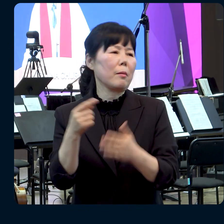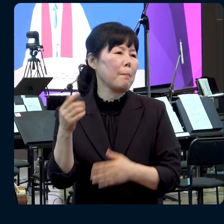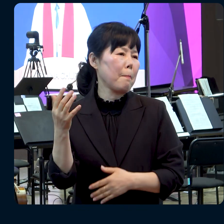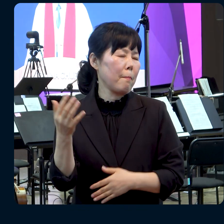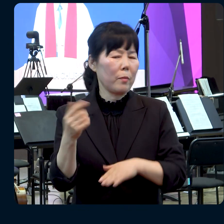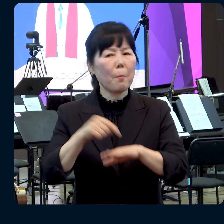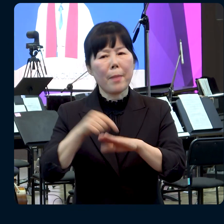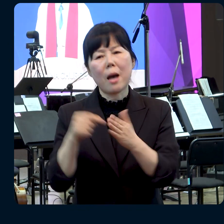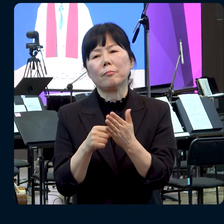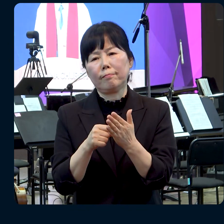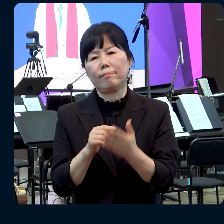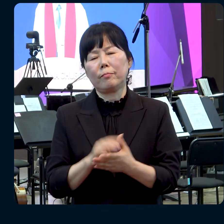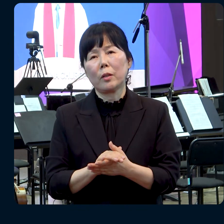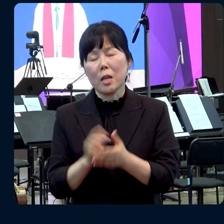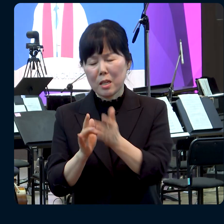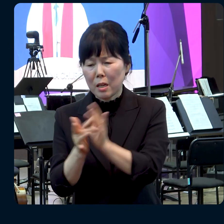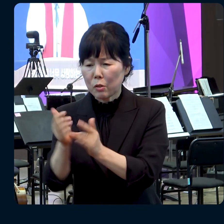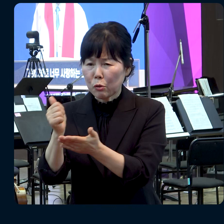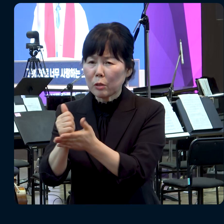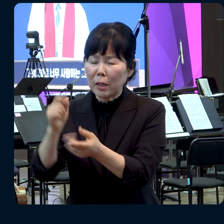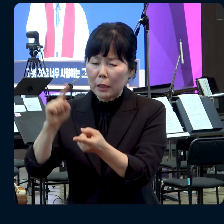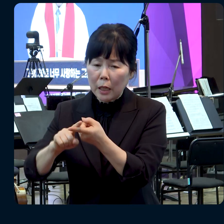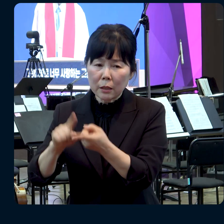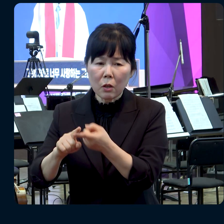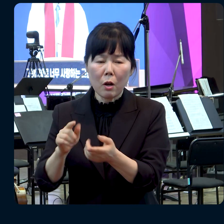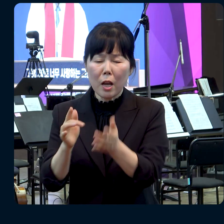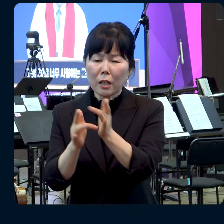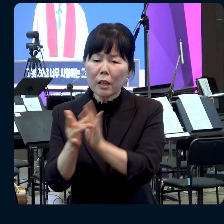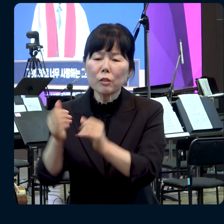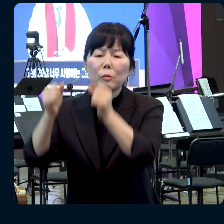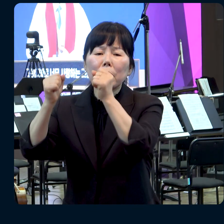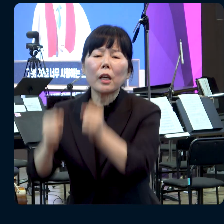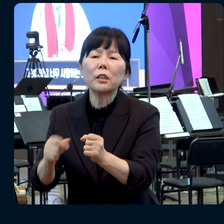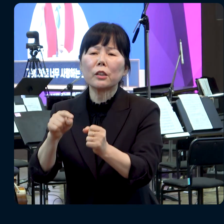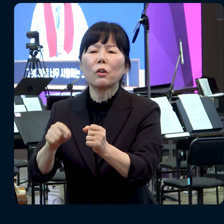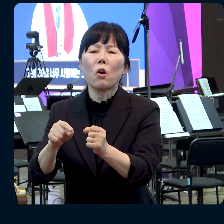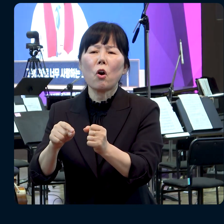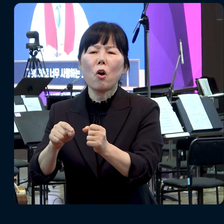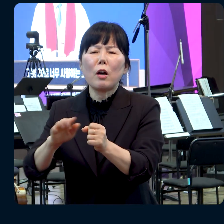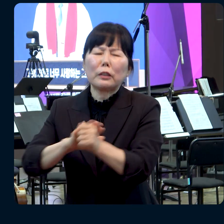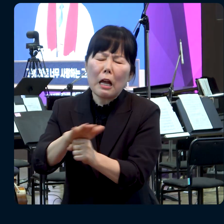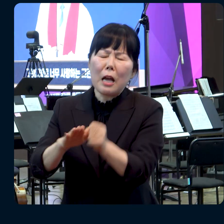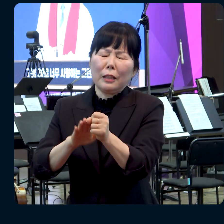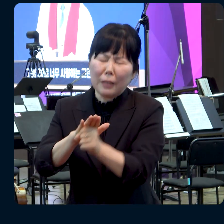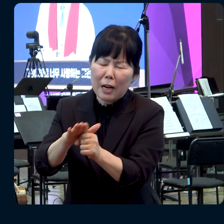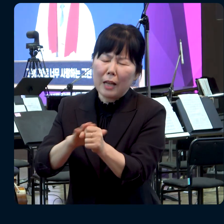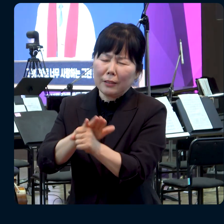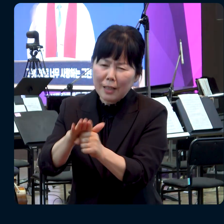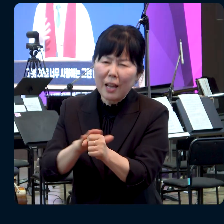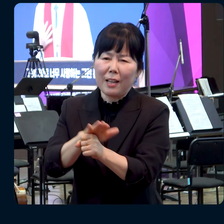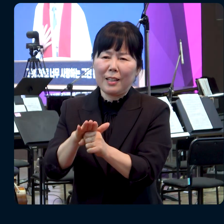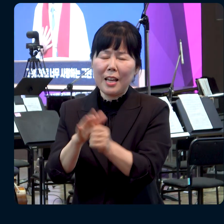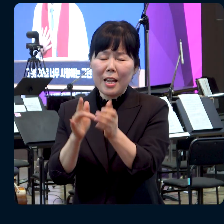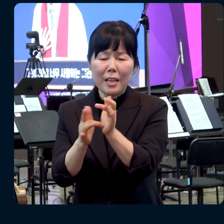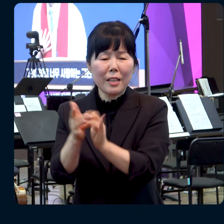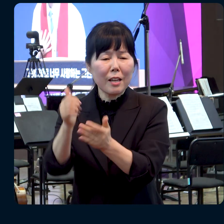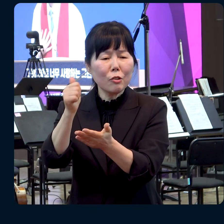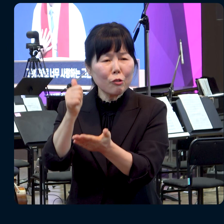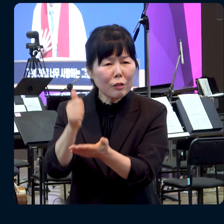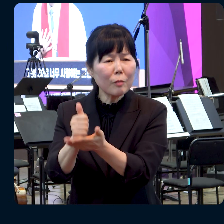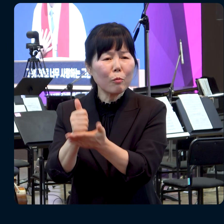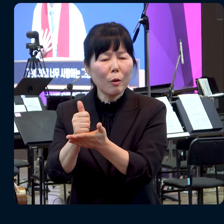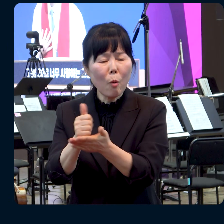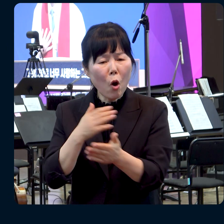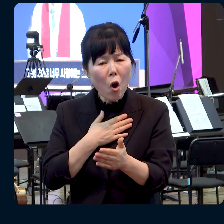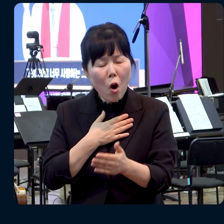막달라 마리아에게 예수님은요, 그냥 존재 자체로 너무나 사랑하는 분이었습니다. 예수님이 자신한테 뭘